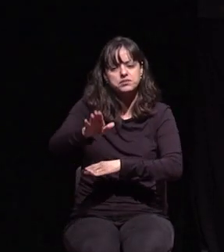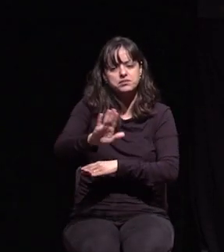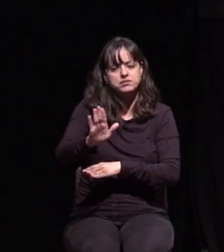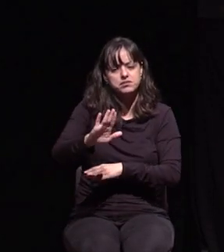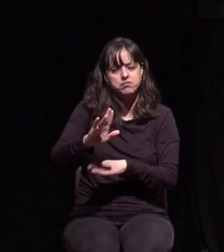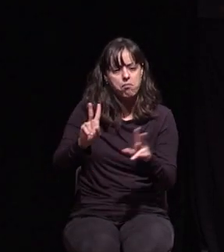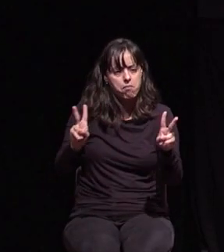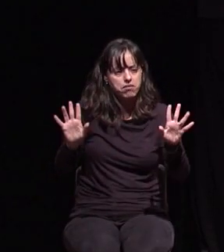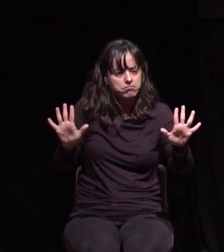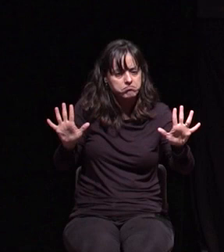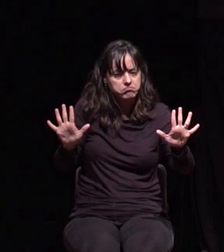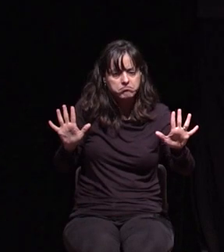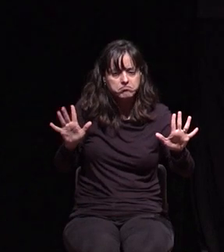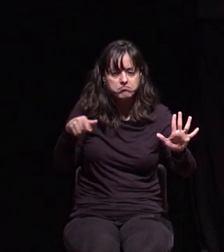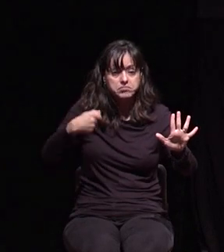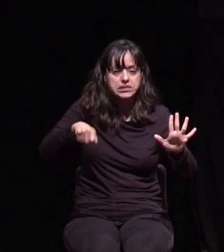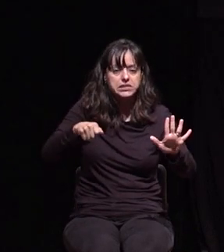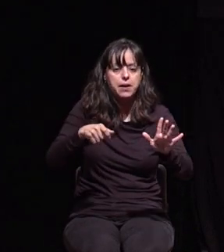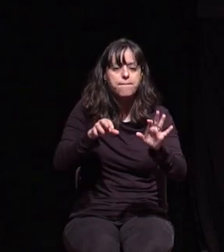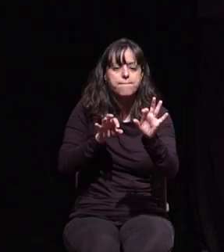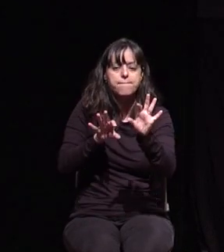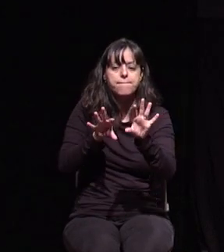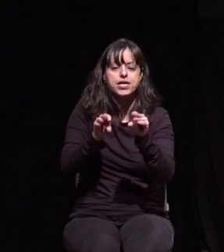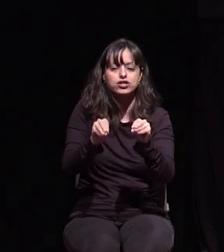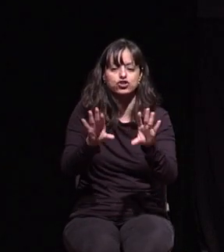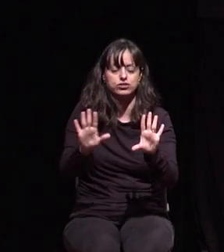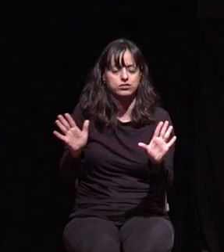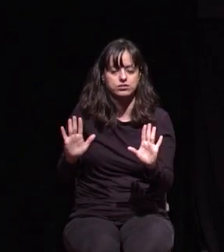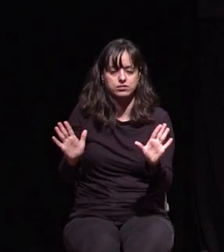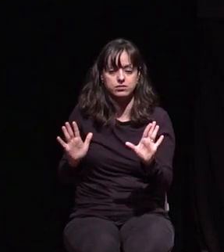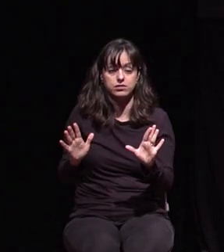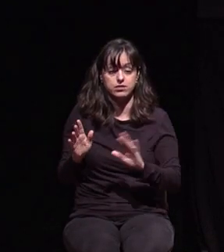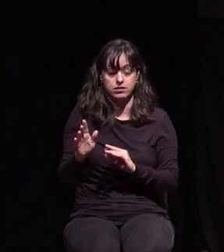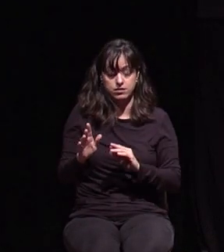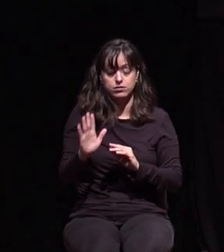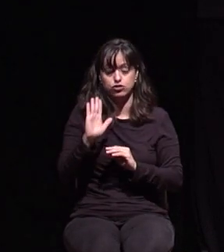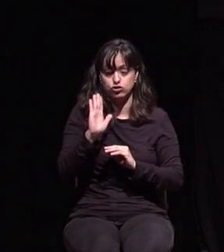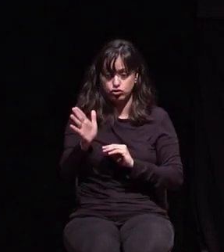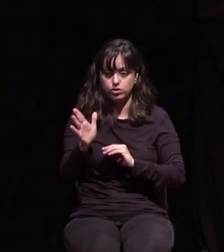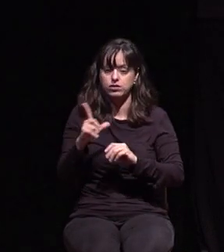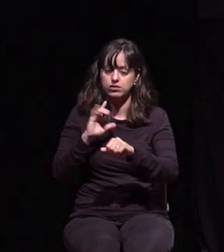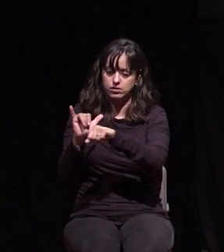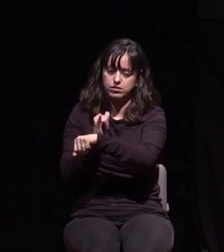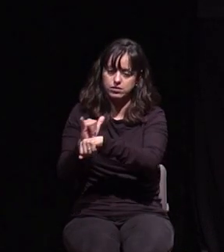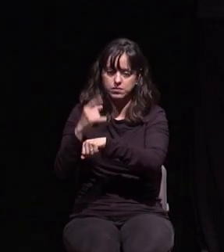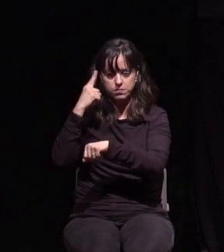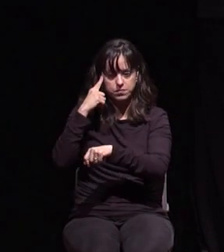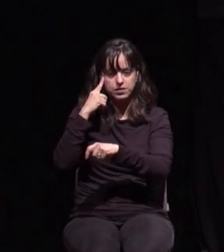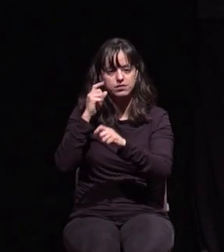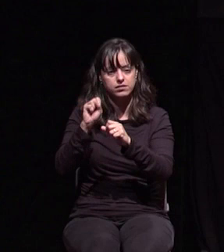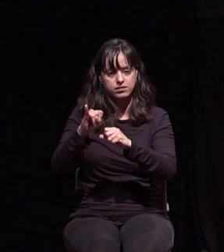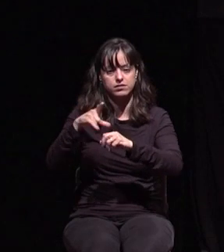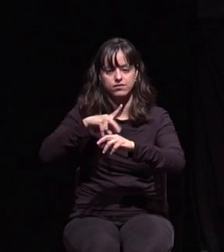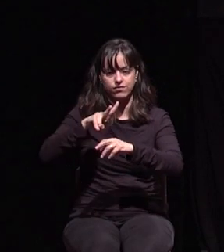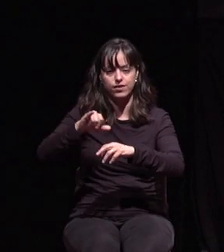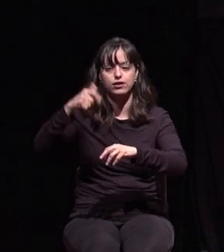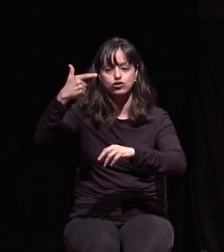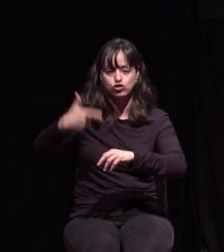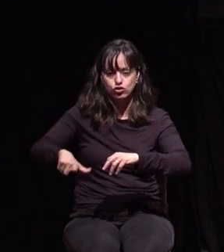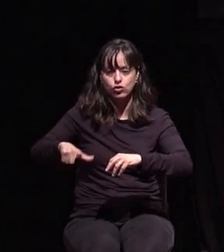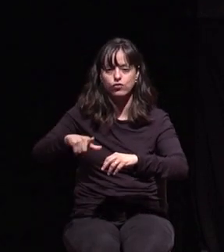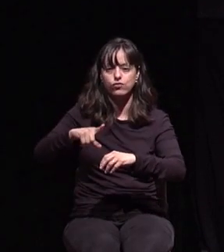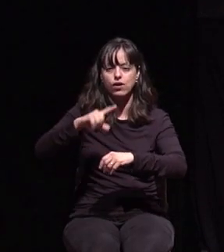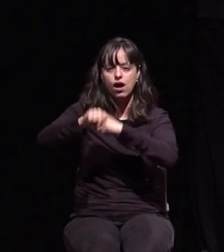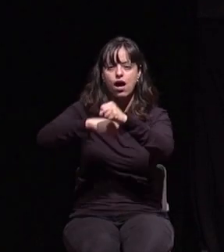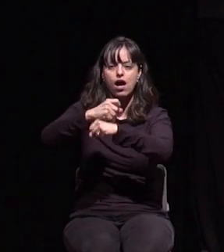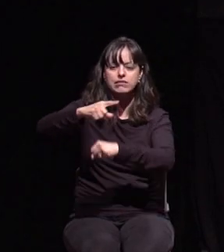prédio está estável, né? Não tem nenhum problema. A gente até tinha considerado em fazer os testes novamente daqui a um